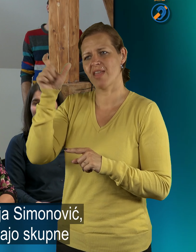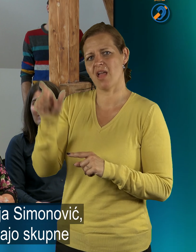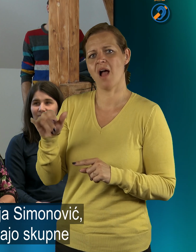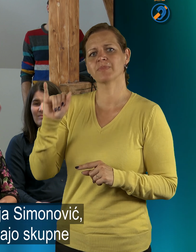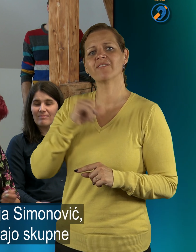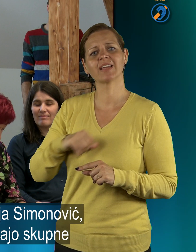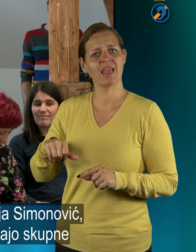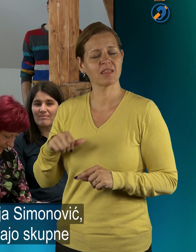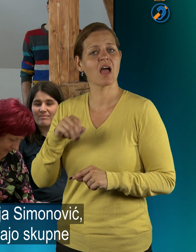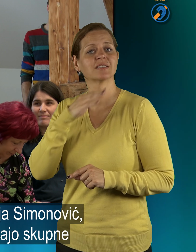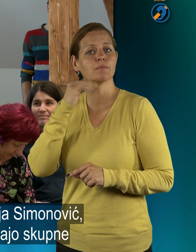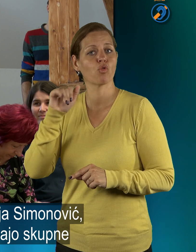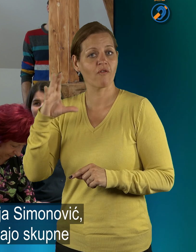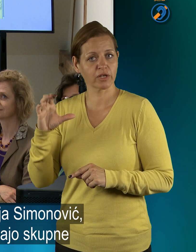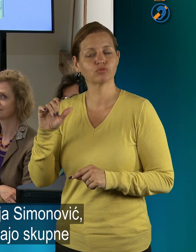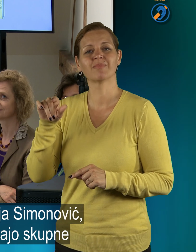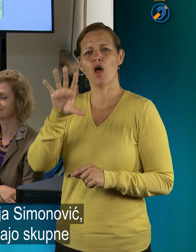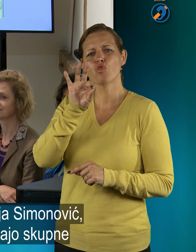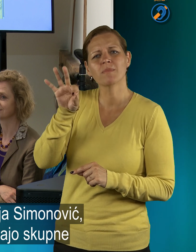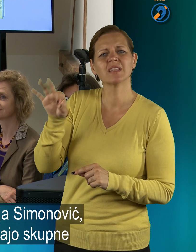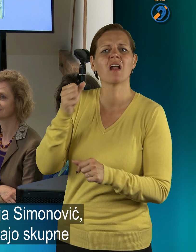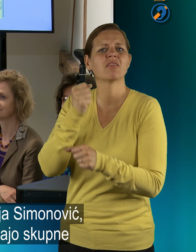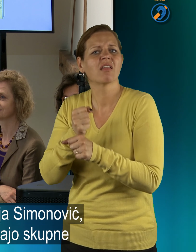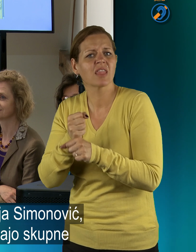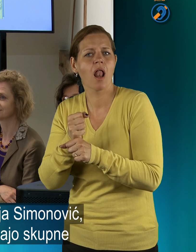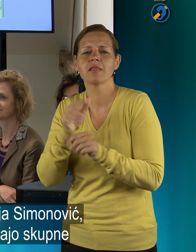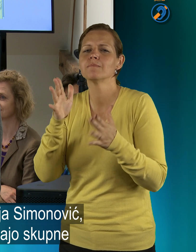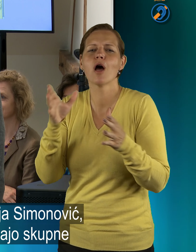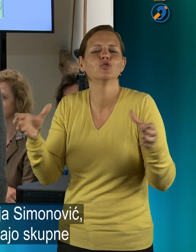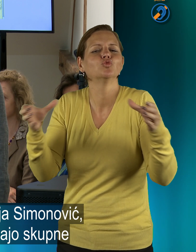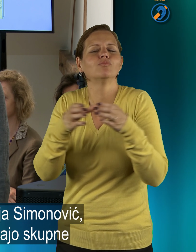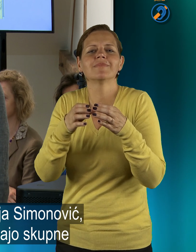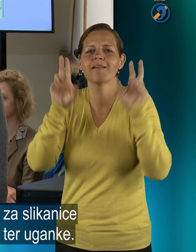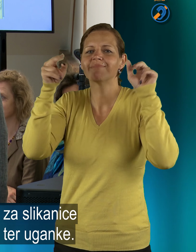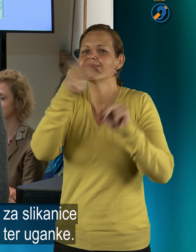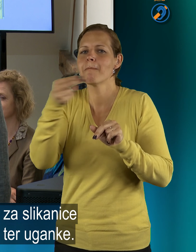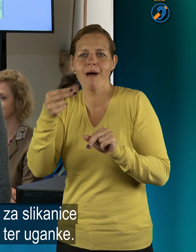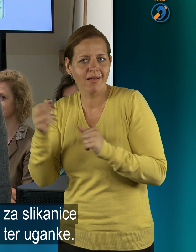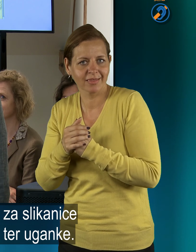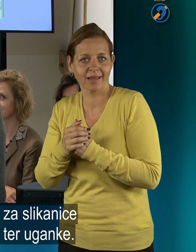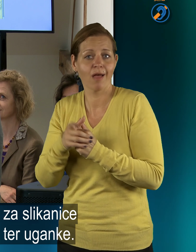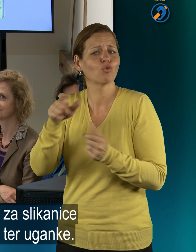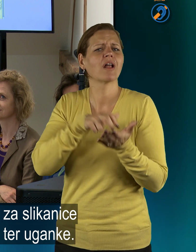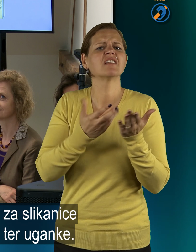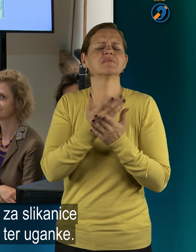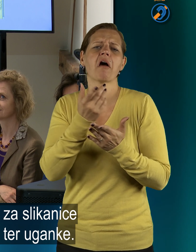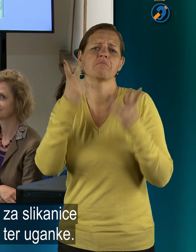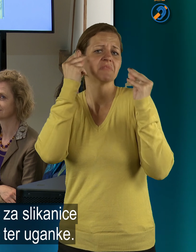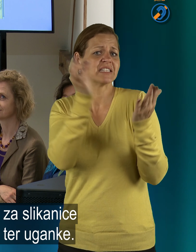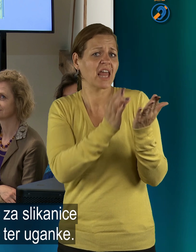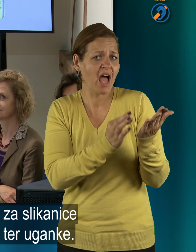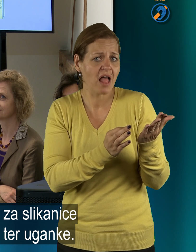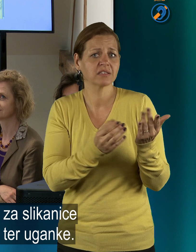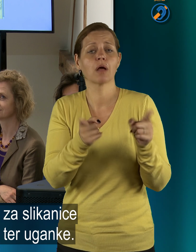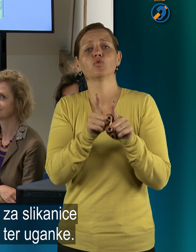Kot je povedala Ifigenija Simonovič, nominirana dela nimajo skupne tematike, saj gre tako za slikanice kot knjige za starejše